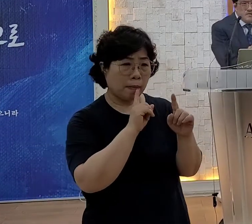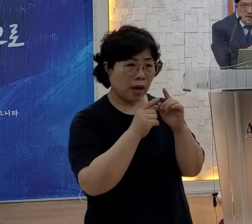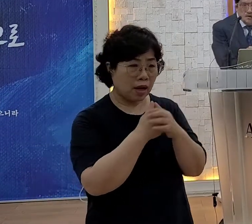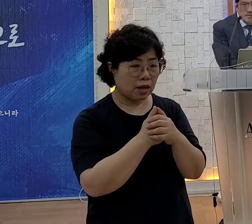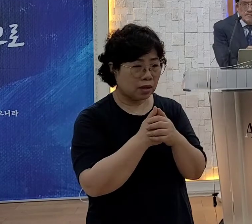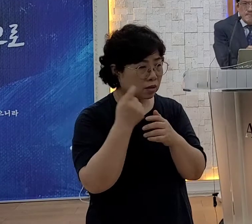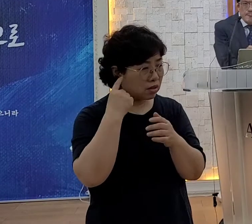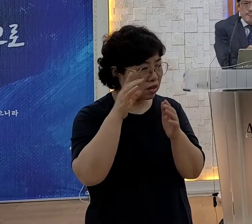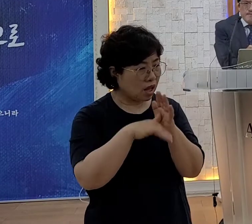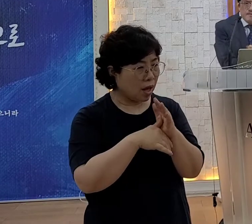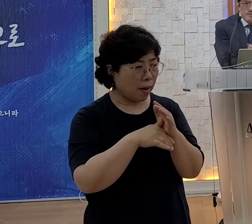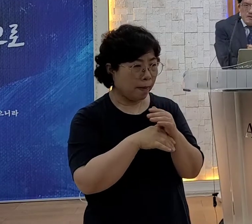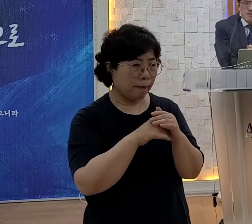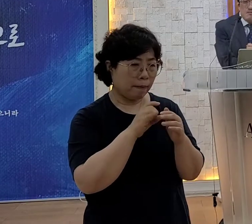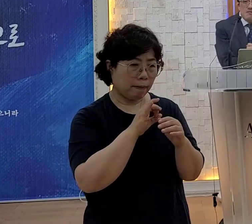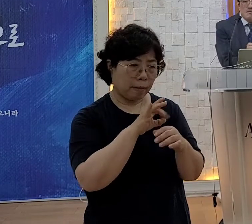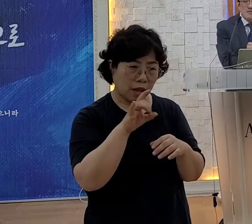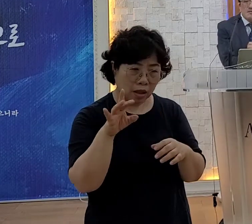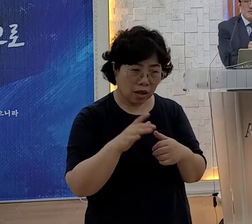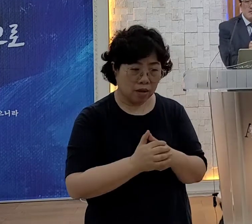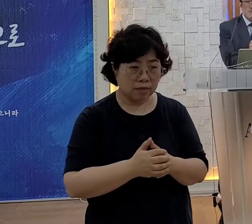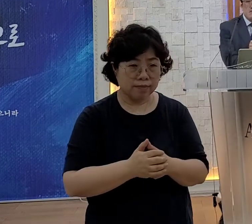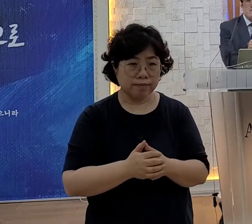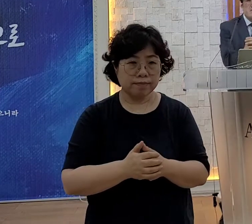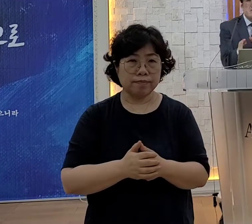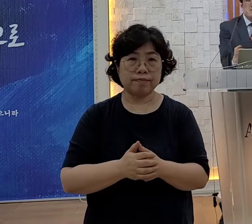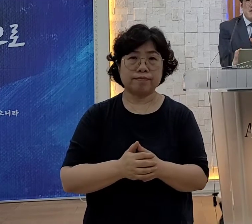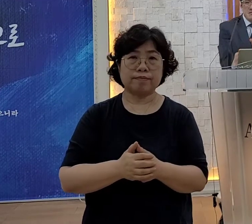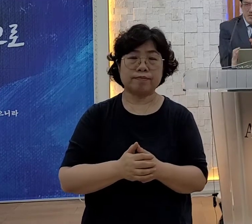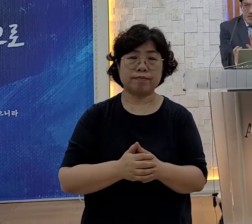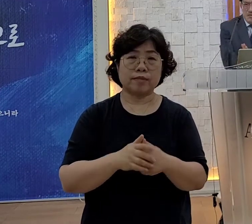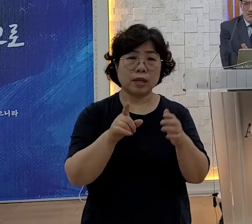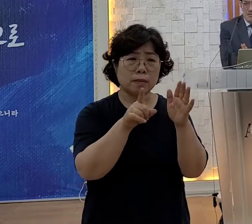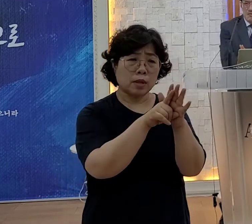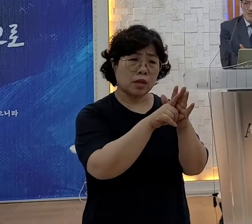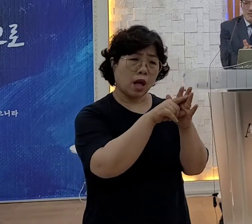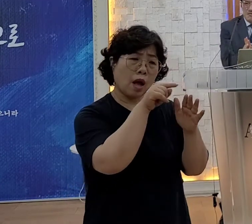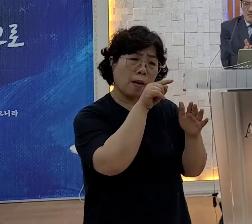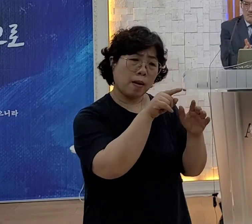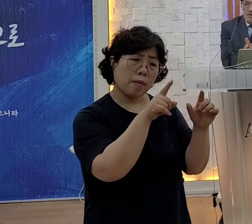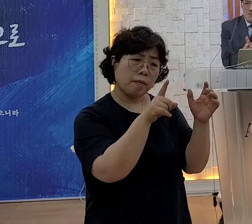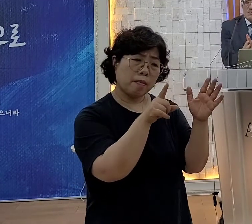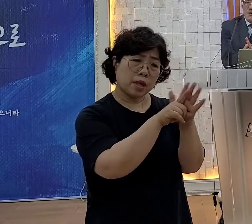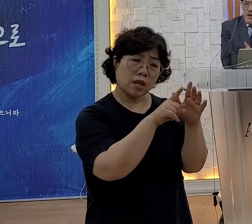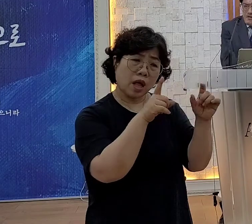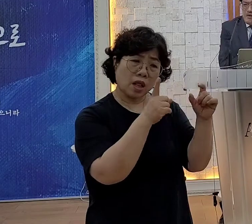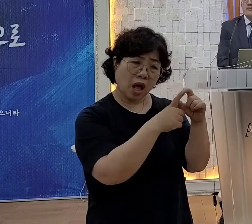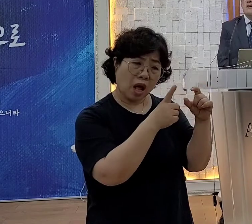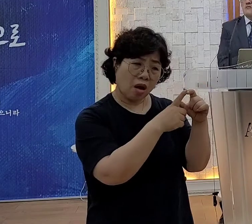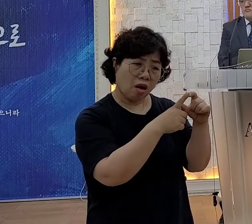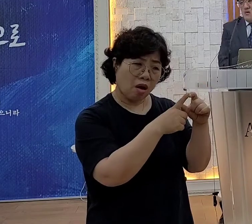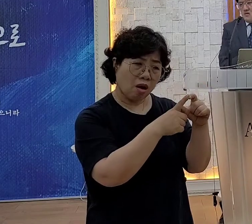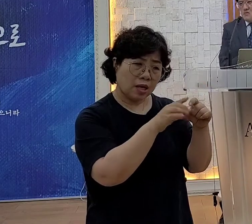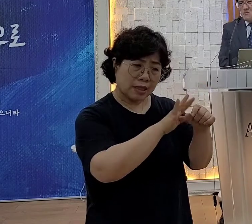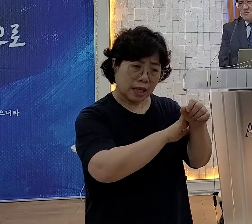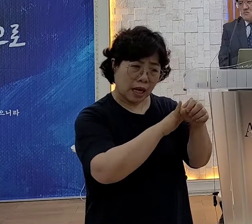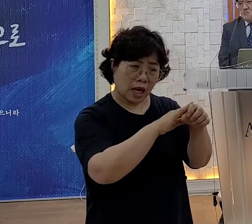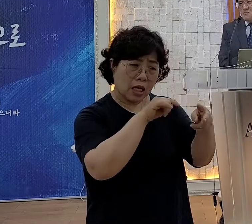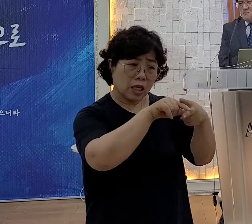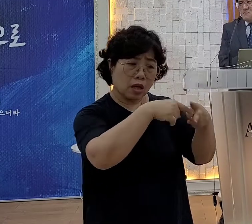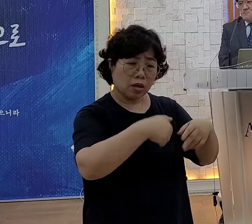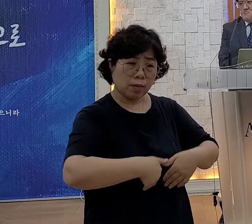것도 아닌데, 정말 여러분, 이 믿는다는 것에 있어서 정말 우리가 잘 해석해야 됩니다.